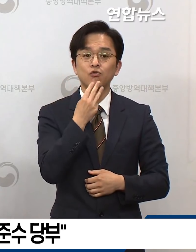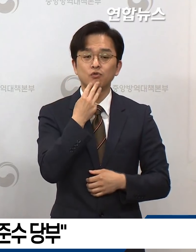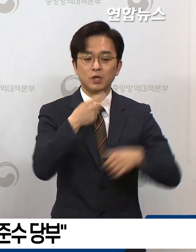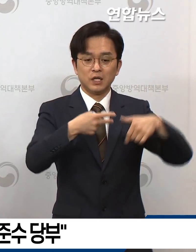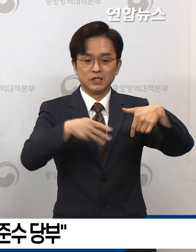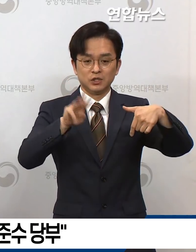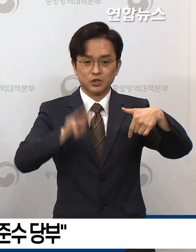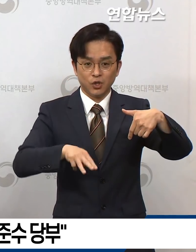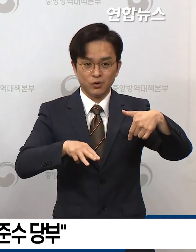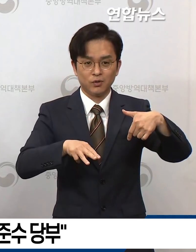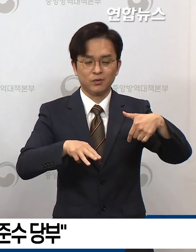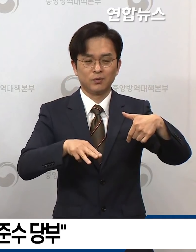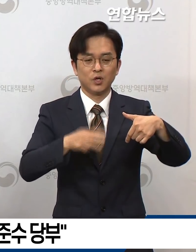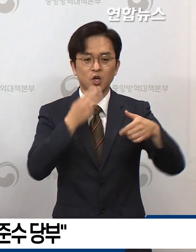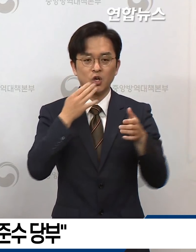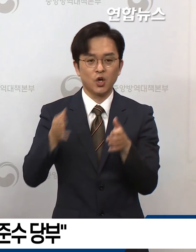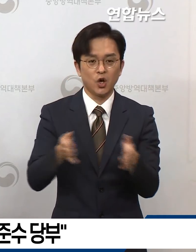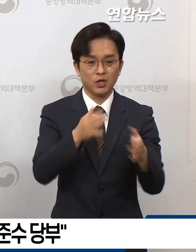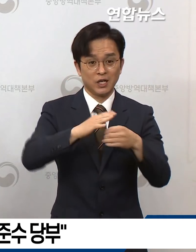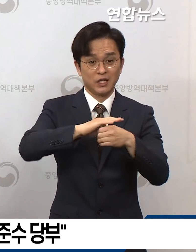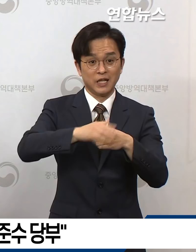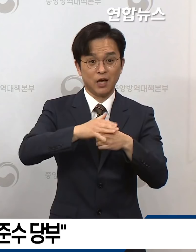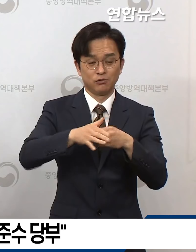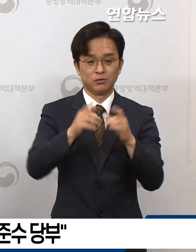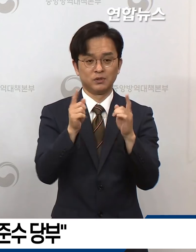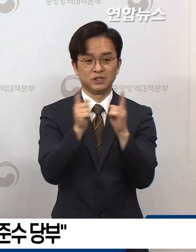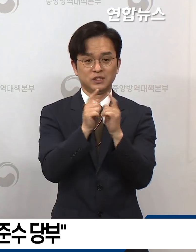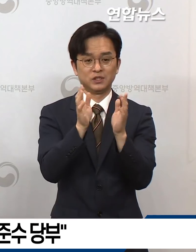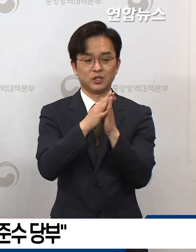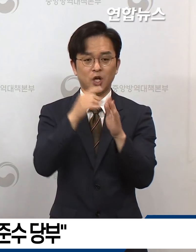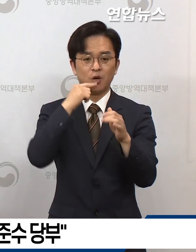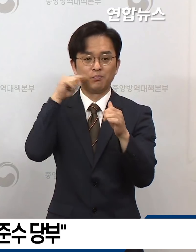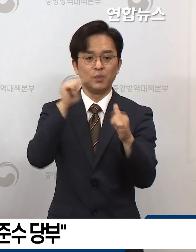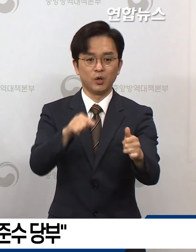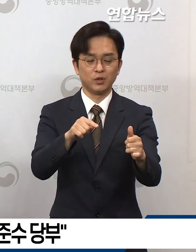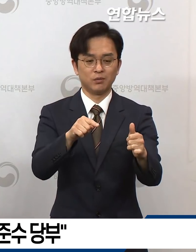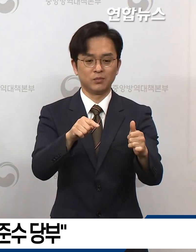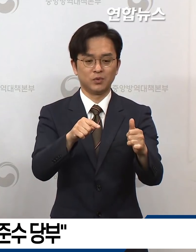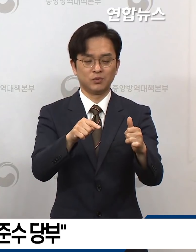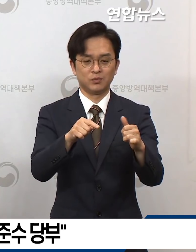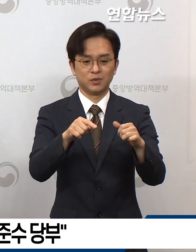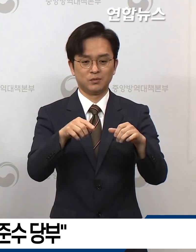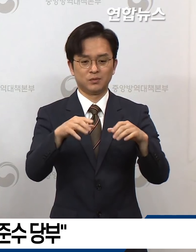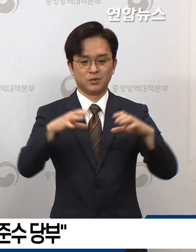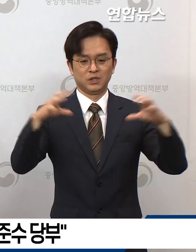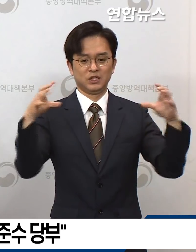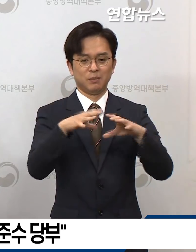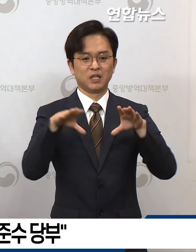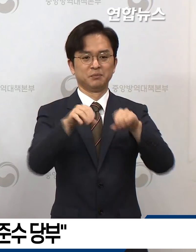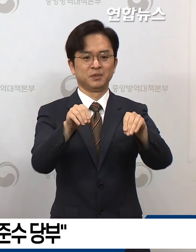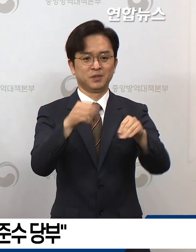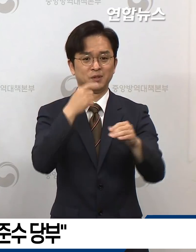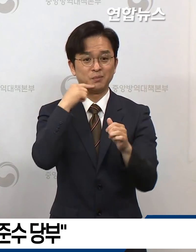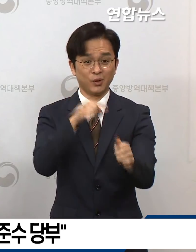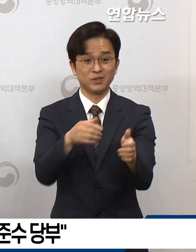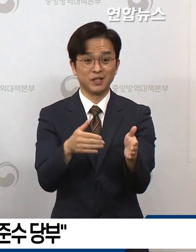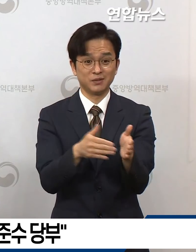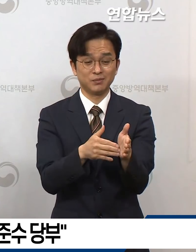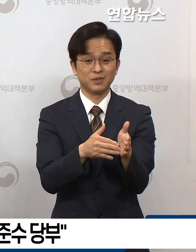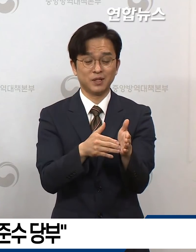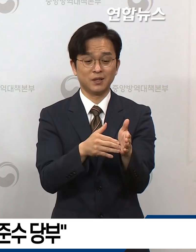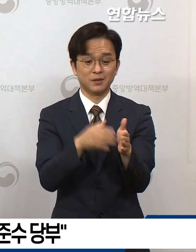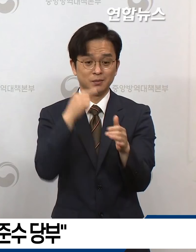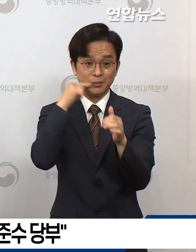여러 지자체가 감염병 예방법에 따라 집합 금지 등의 추가적인 조치를 취한 바가 있고, 이에